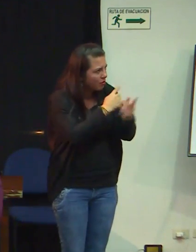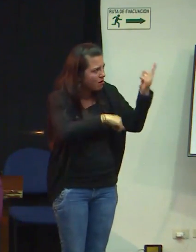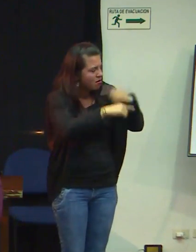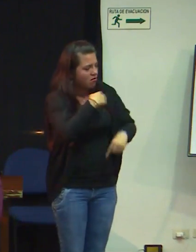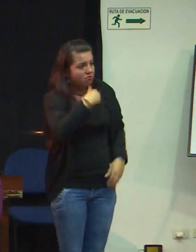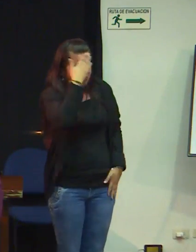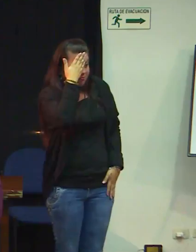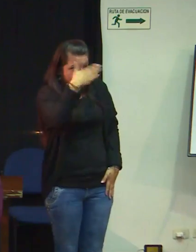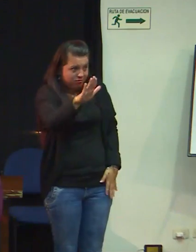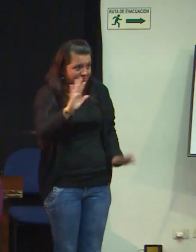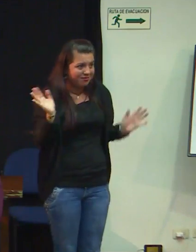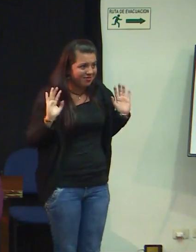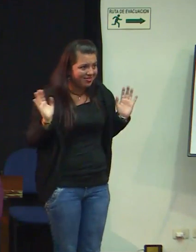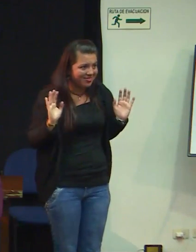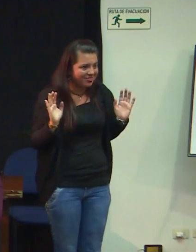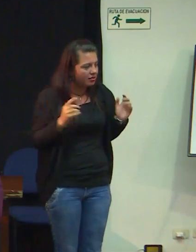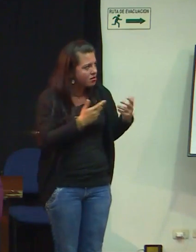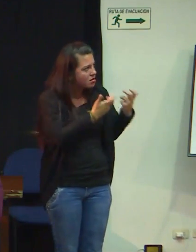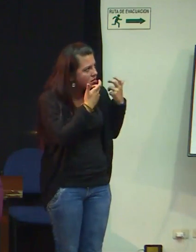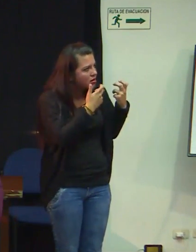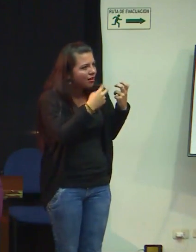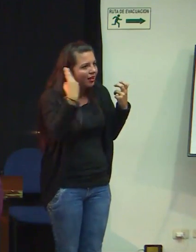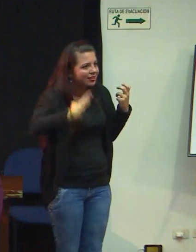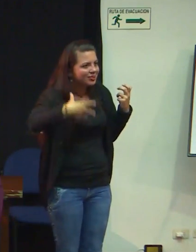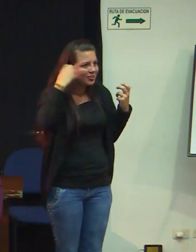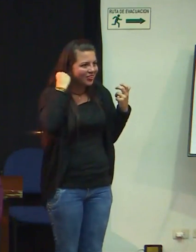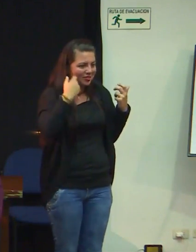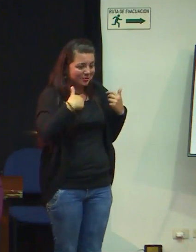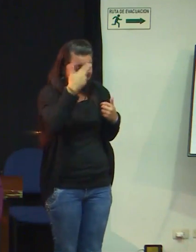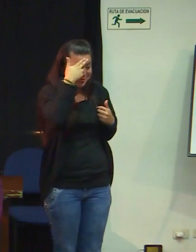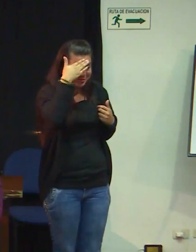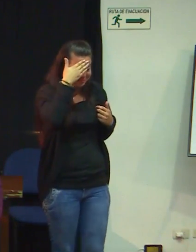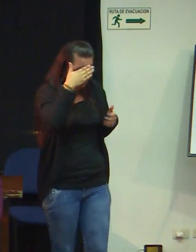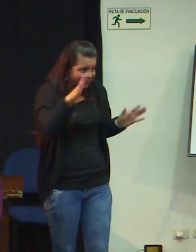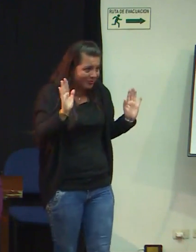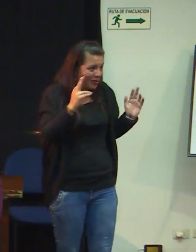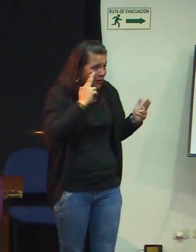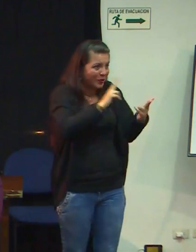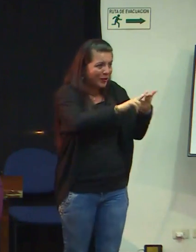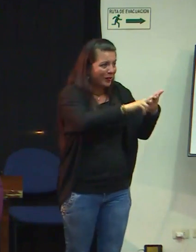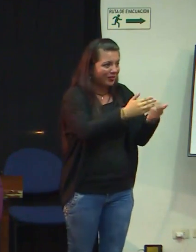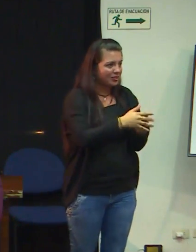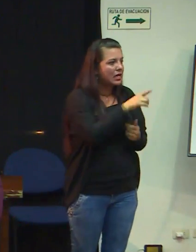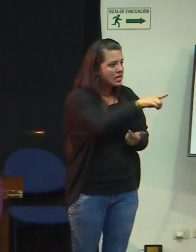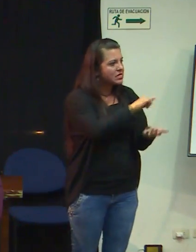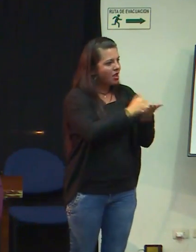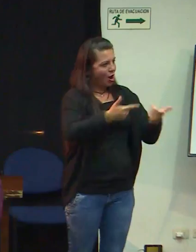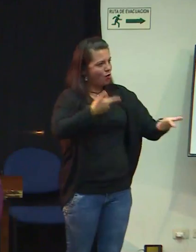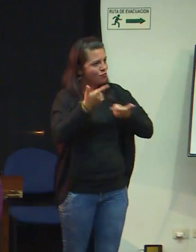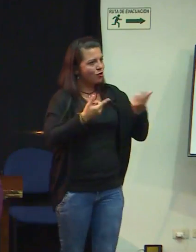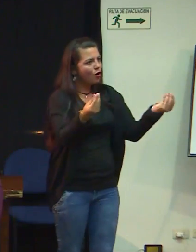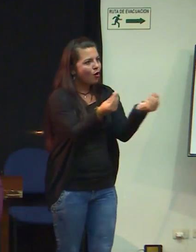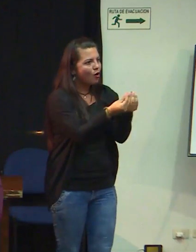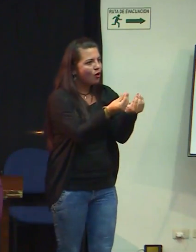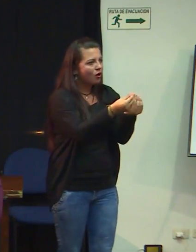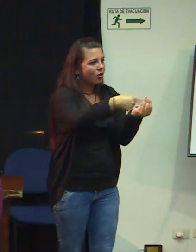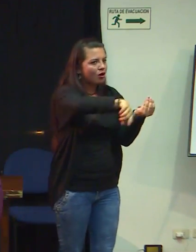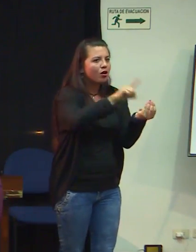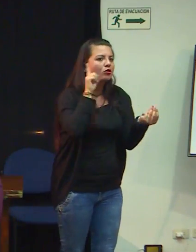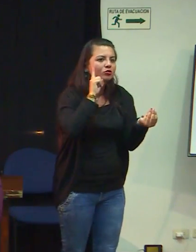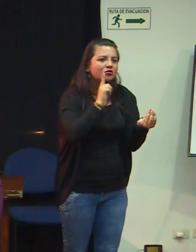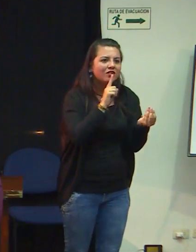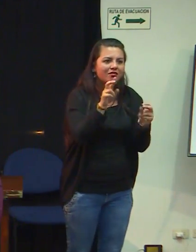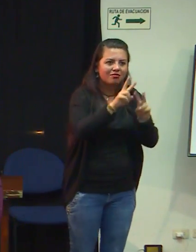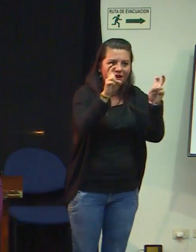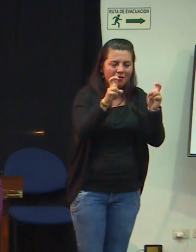hacen, pues me enseñan un poco de la historia, que no la conocía, que es la lucha de los compañeros sordos en cuanto a su